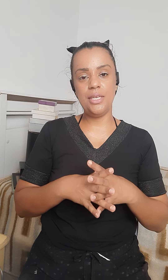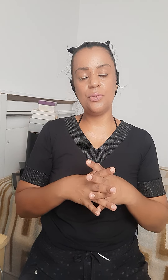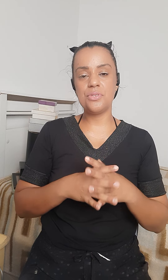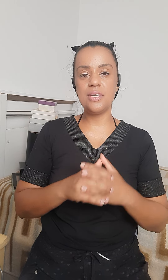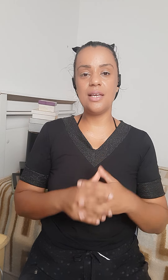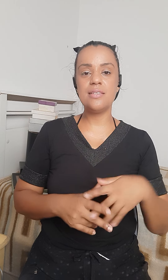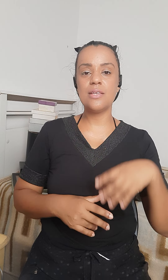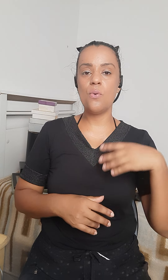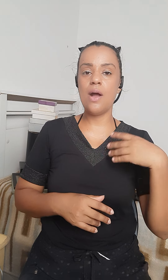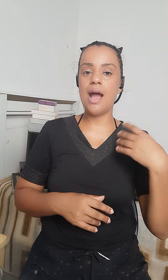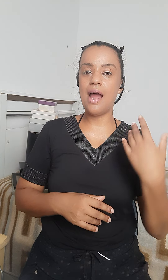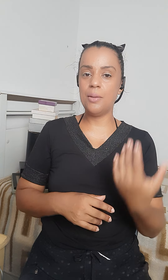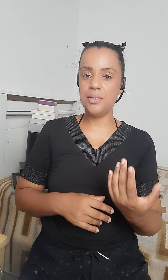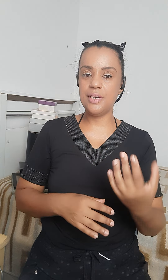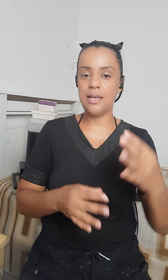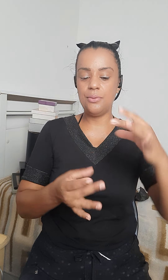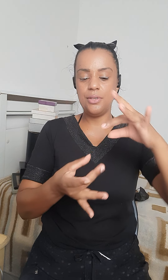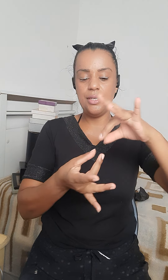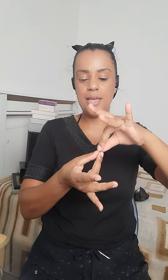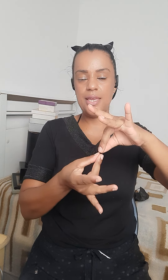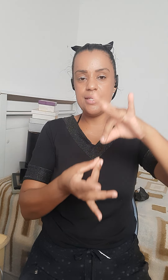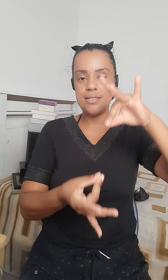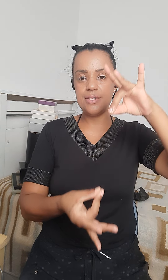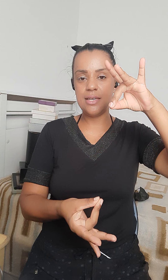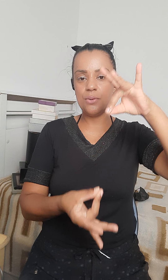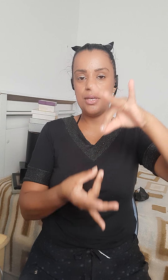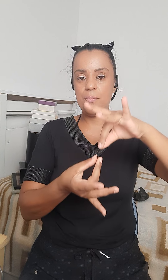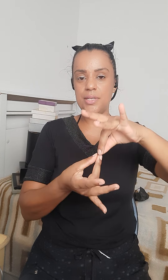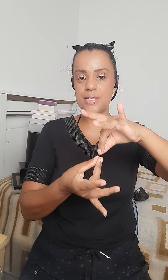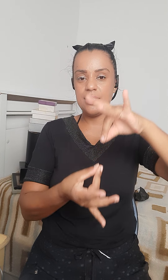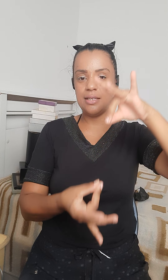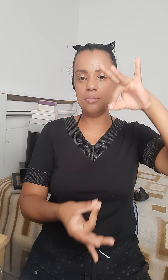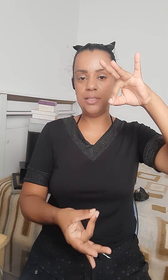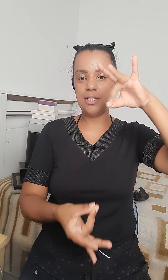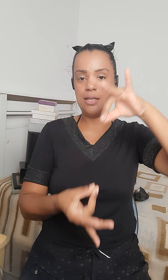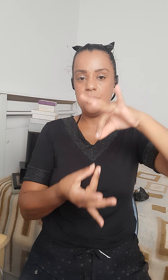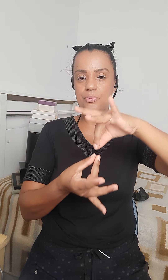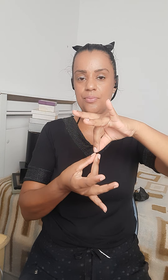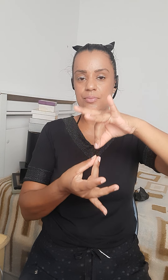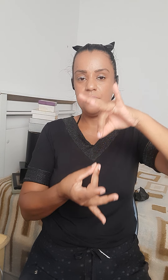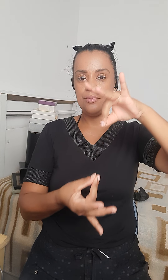dos sinais são arbitrário, que é esse sinal que representa arbitrário.